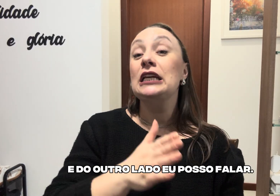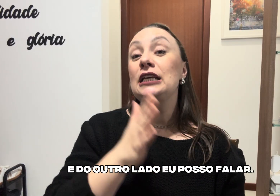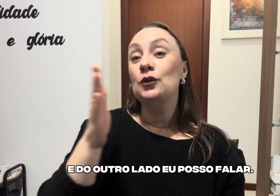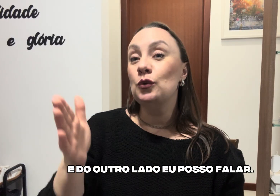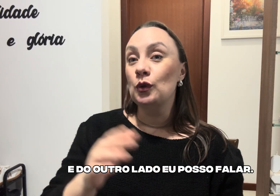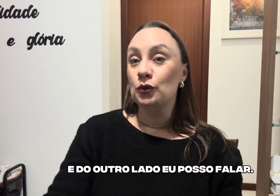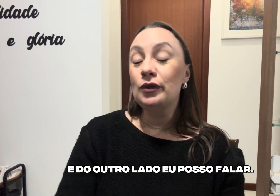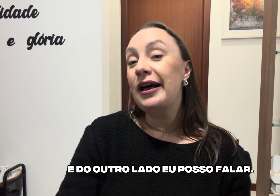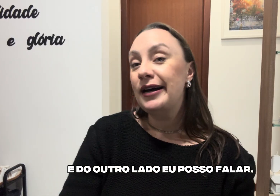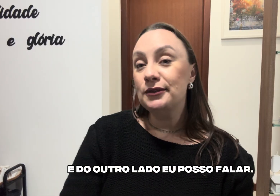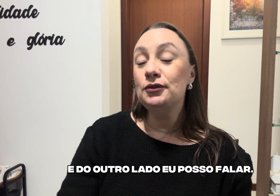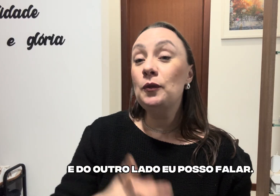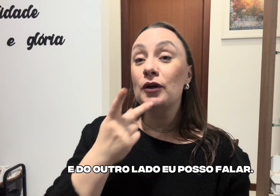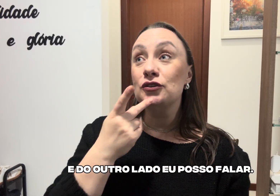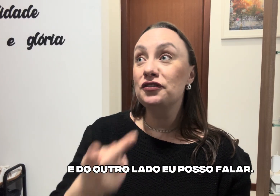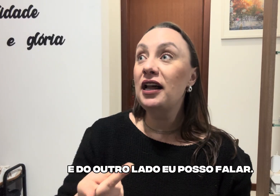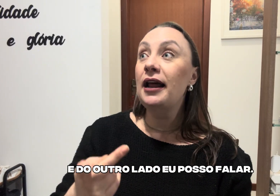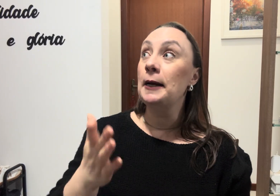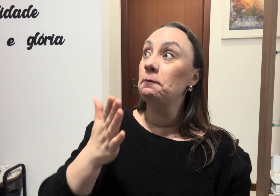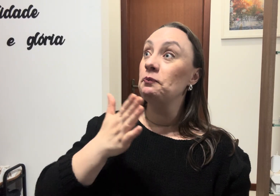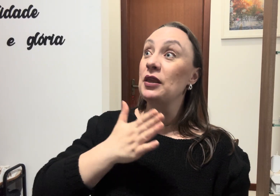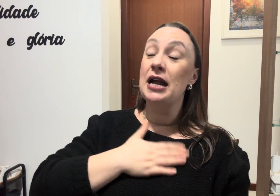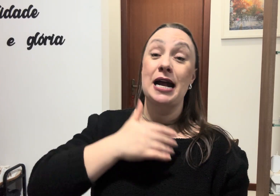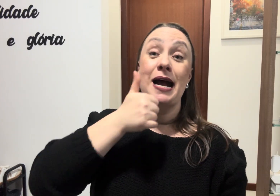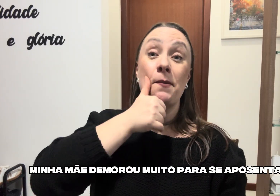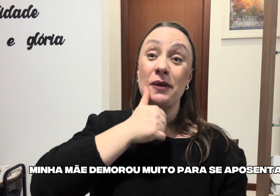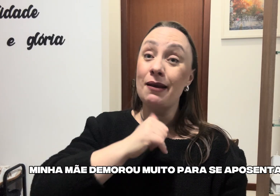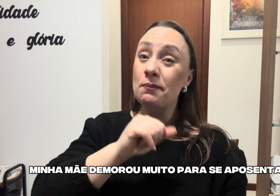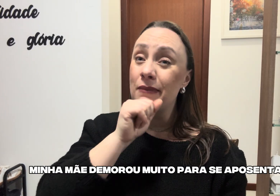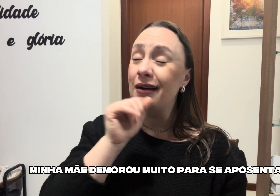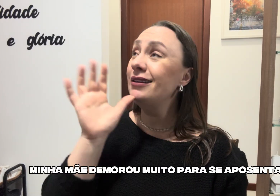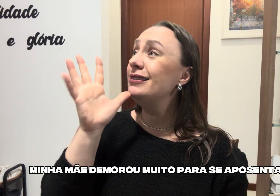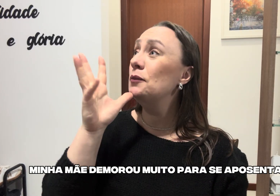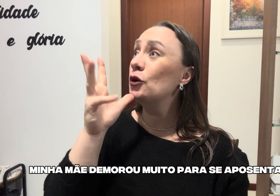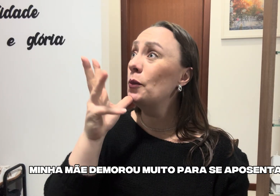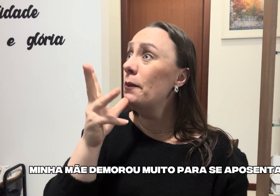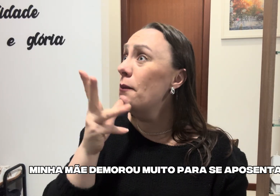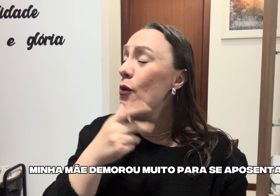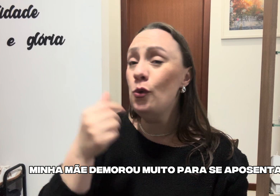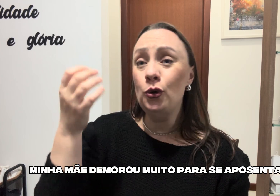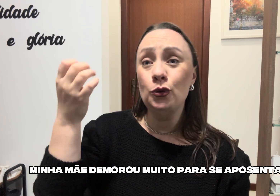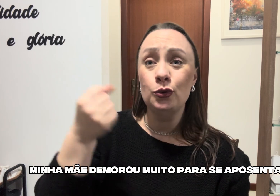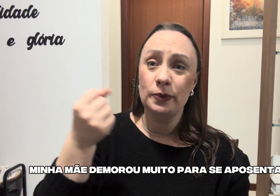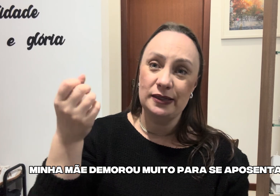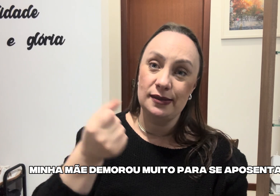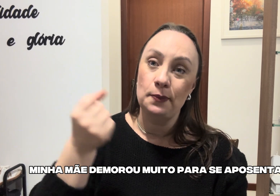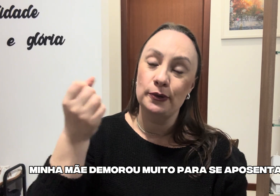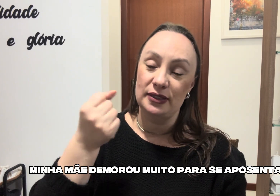E do outro lado, eu posso falar: a minha mãe demorou muito para se